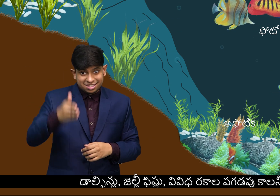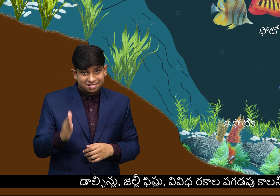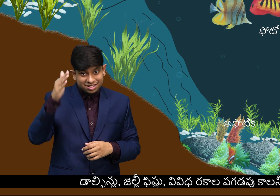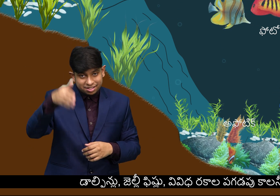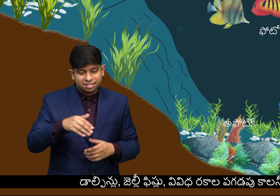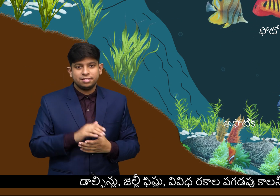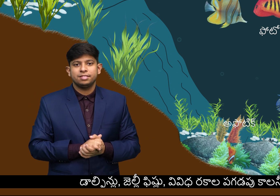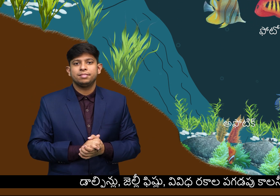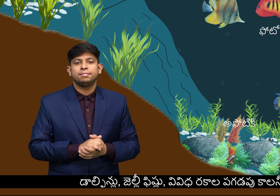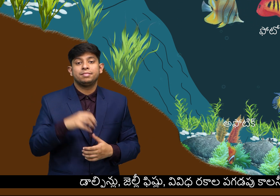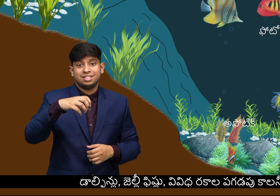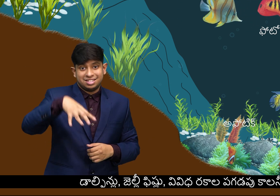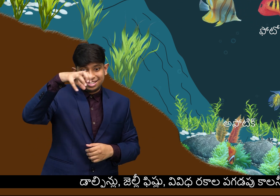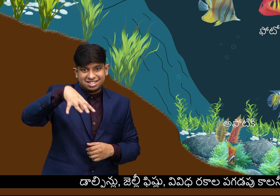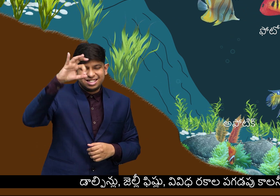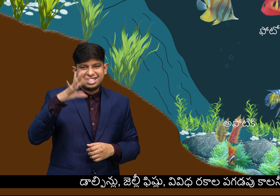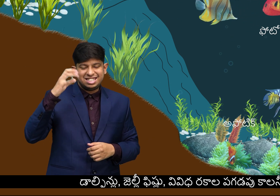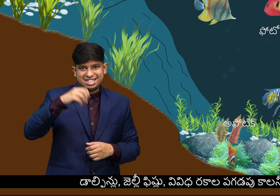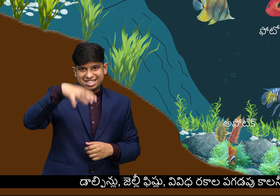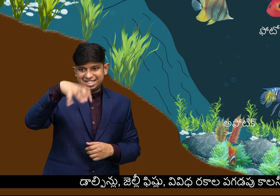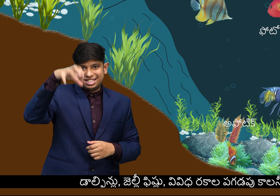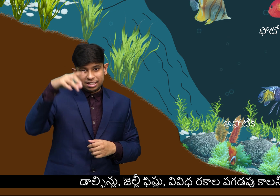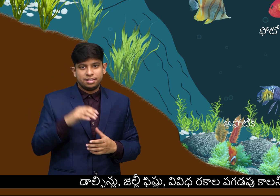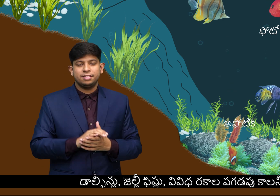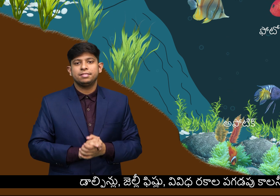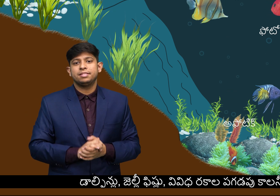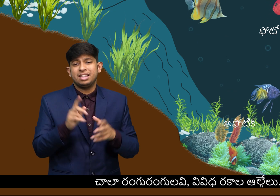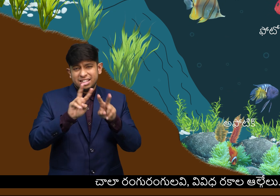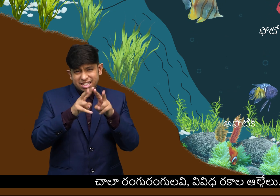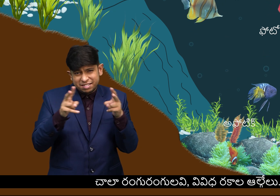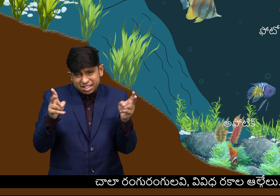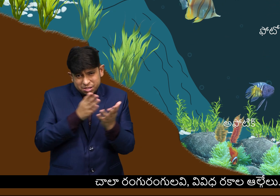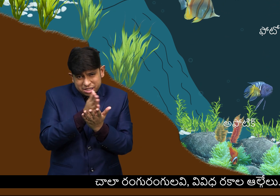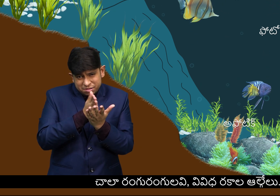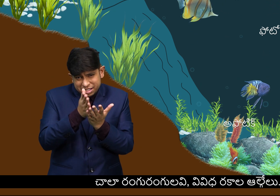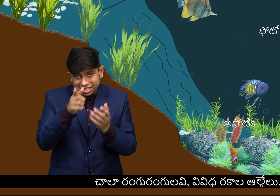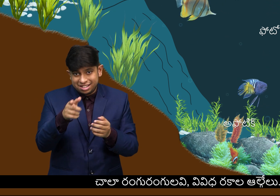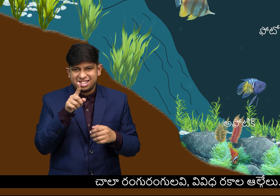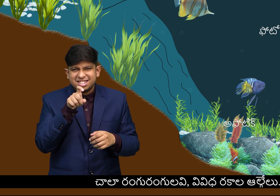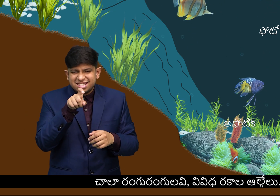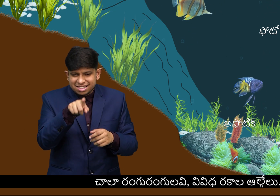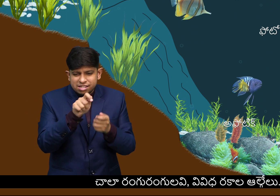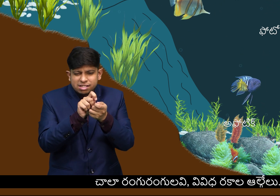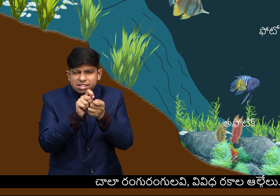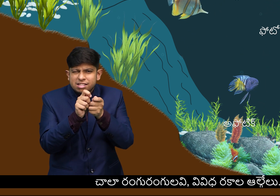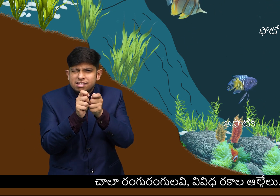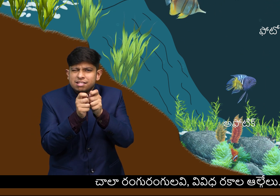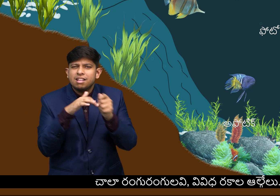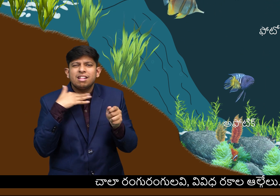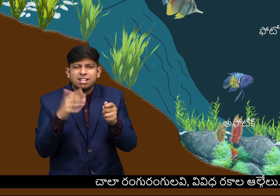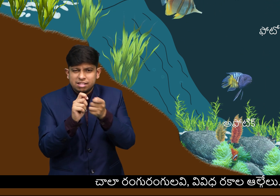డాల్ఫిన్లు, జెల్లీఫిష్లు, వివిధ రకాల పగడపు కాలనీలు, చాలా రంగురంగులవి, వివిధ రకాల ఆల్గేలు.